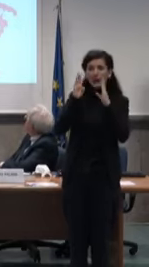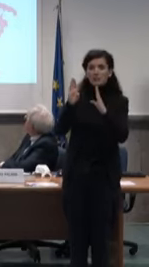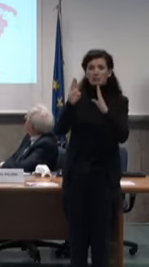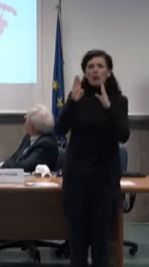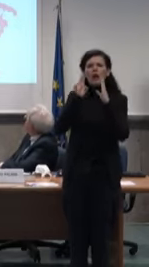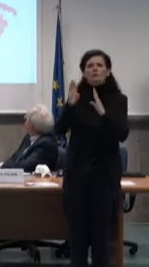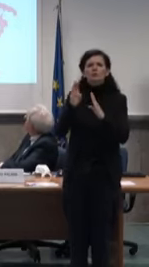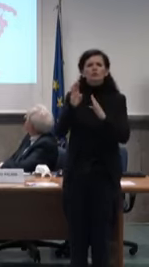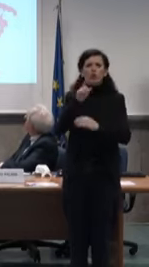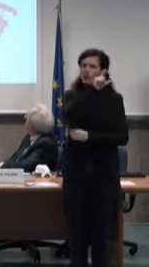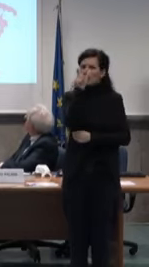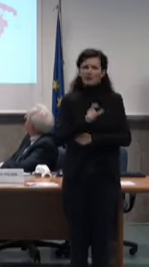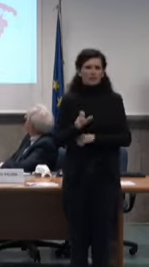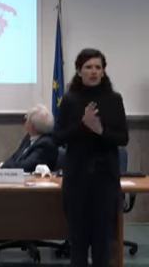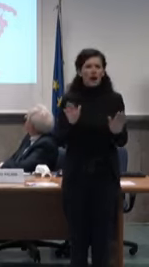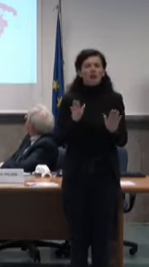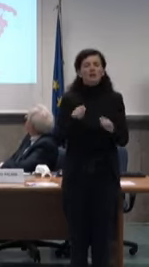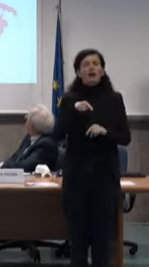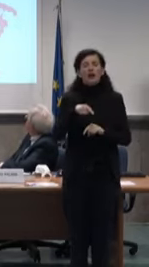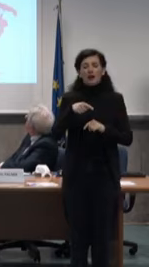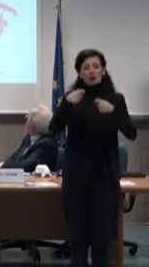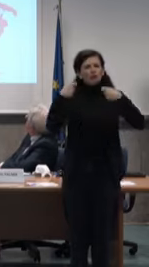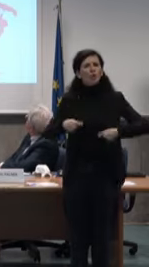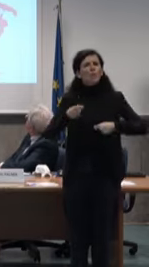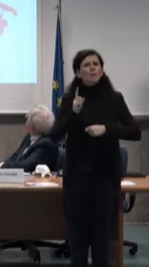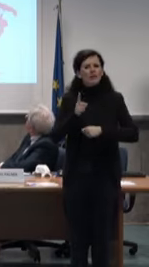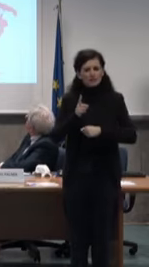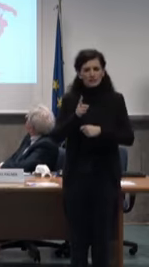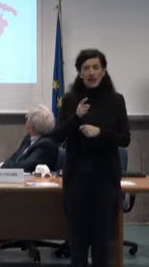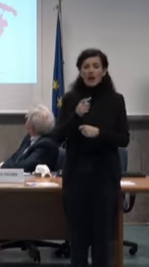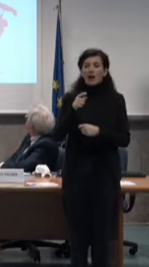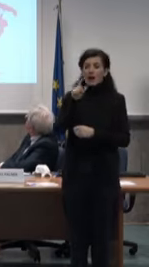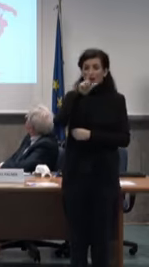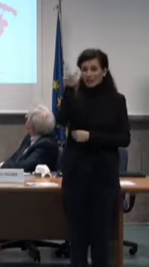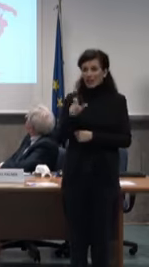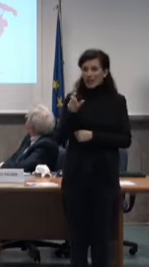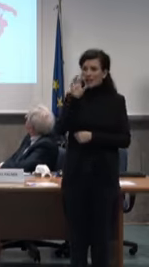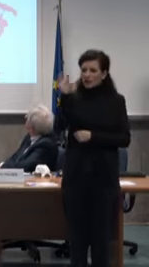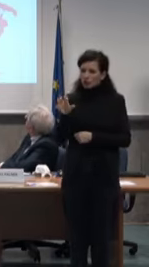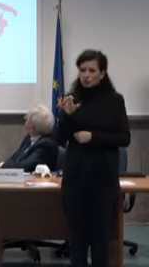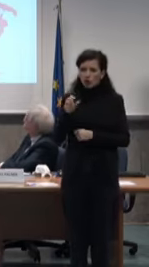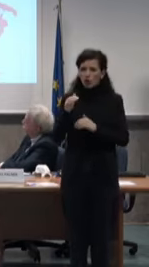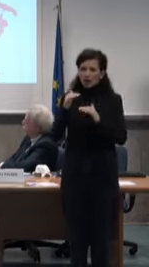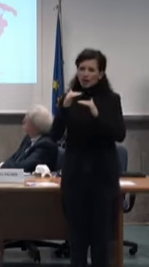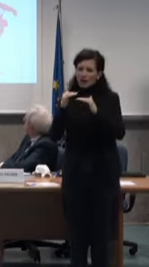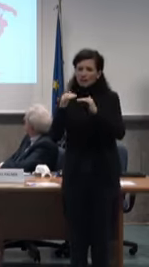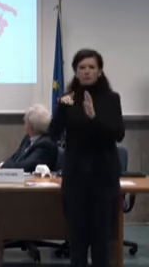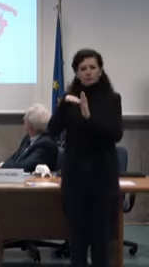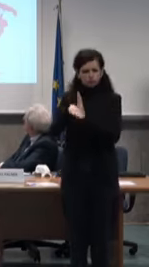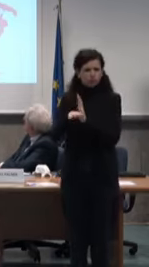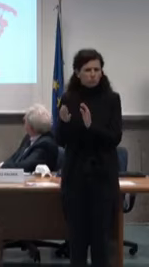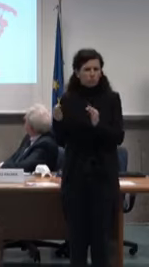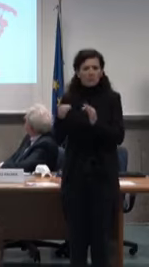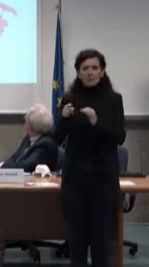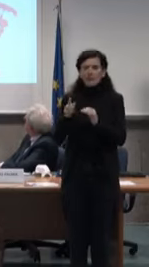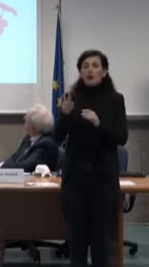perché la scommessa certamente che in queste aree soprattutto vacci più bassa circolazione la circolazione continua rimanere bassa questo in qualche